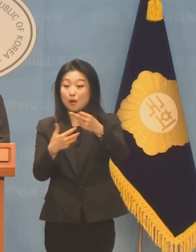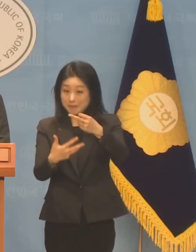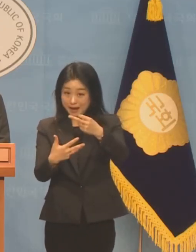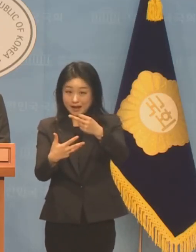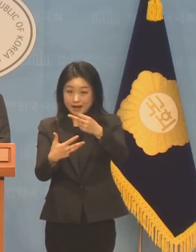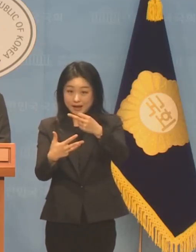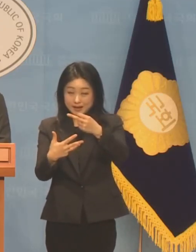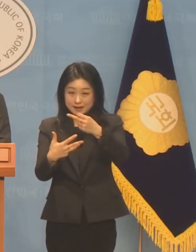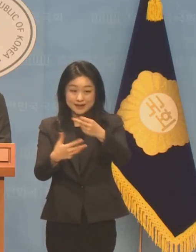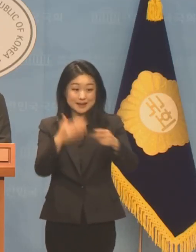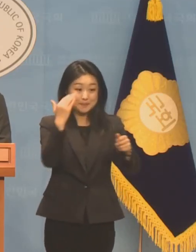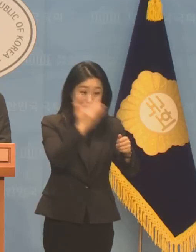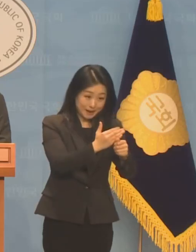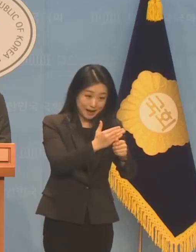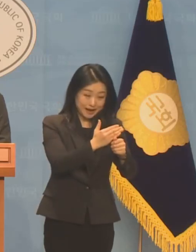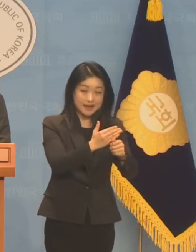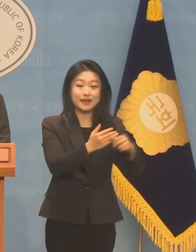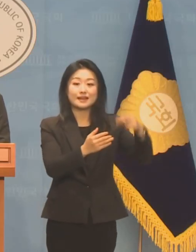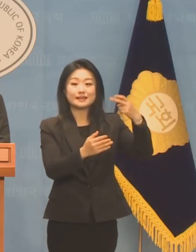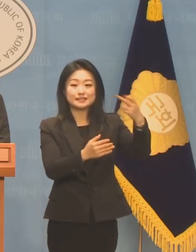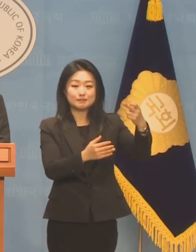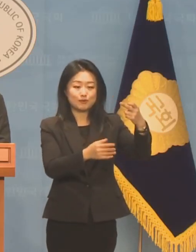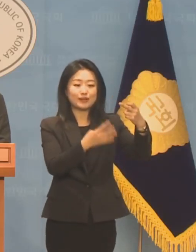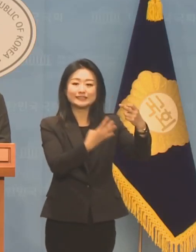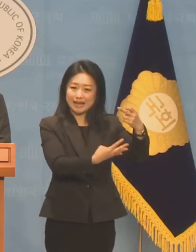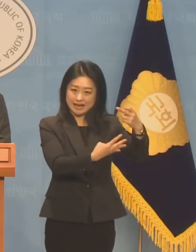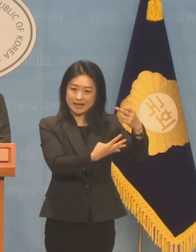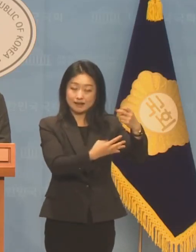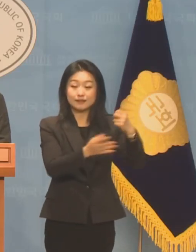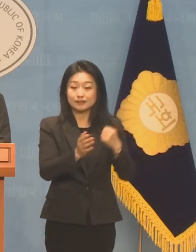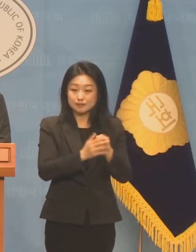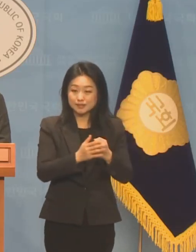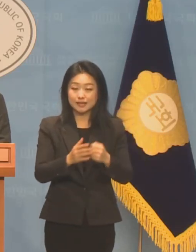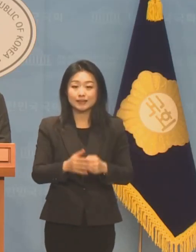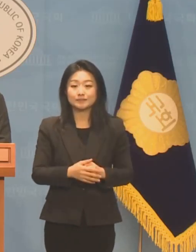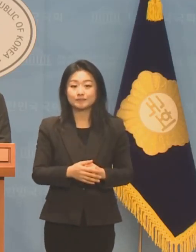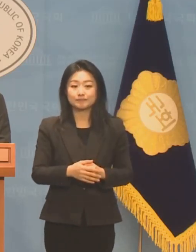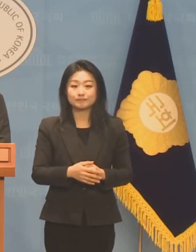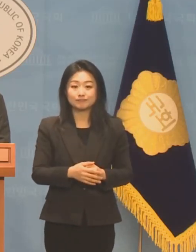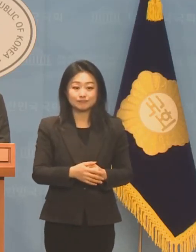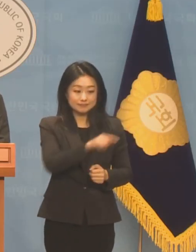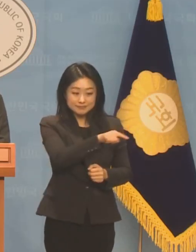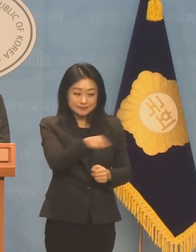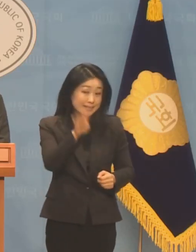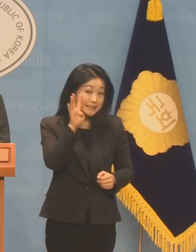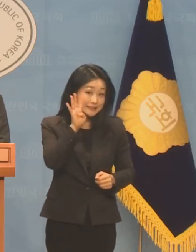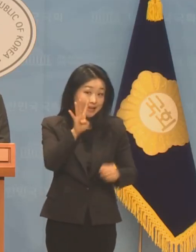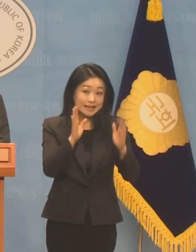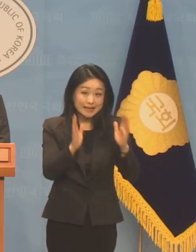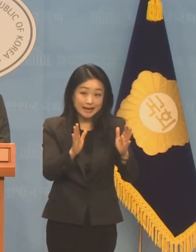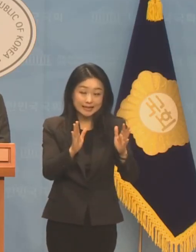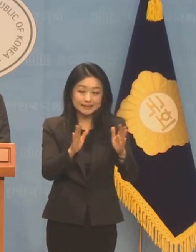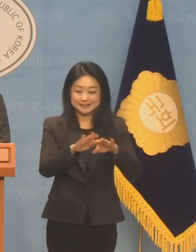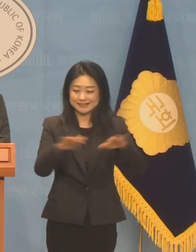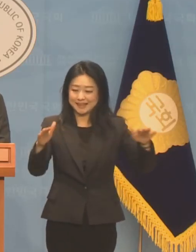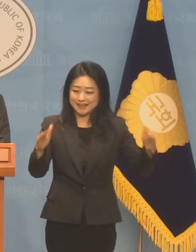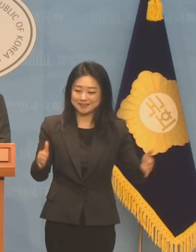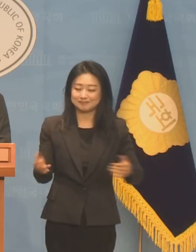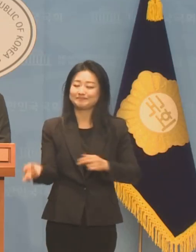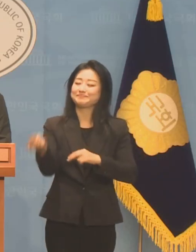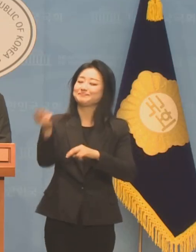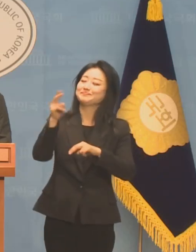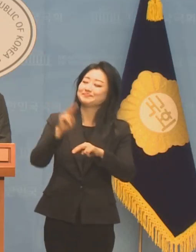8일이고 면직 처리가 4일날 있었으니 김용현은 그 4일 동안 책상 앞에